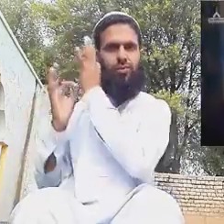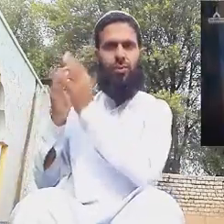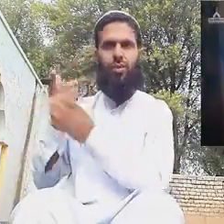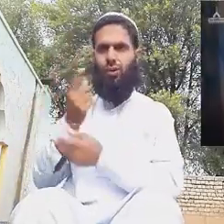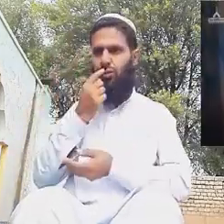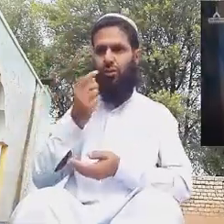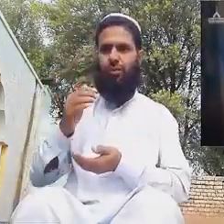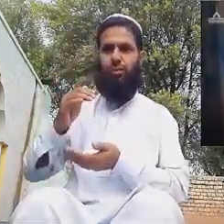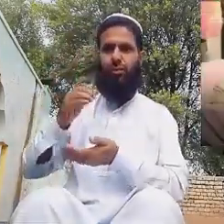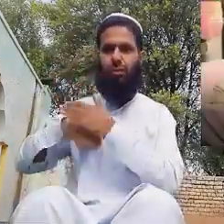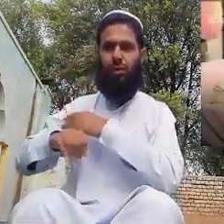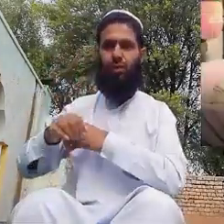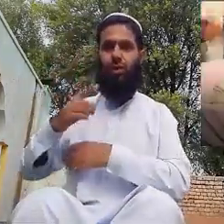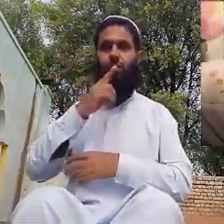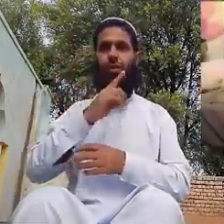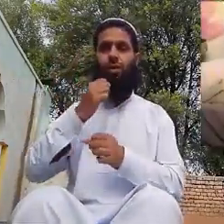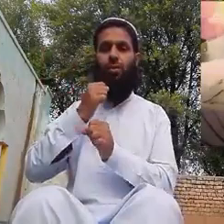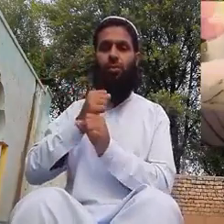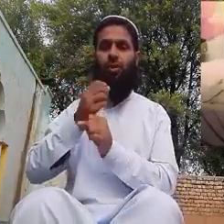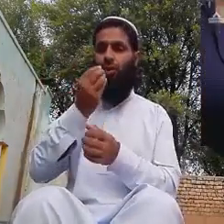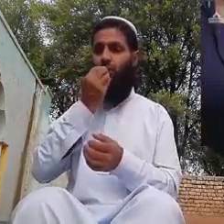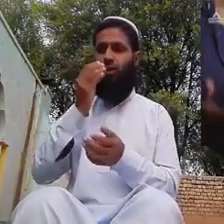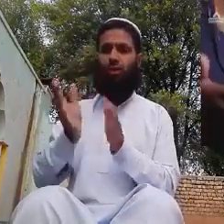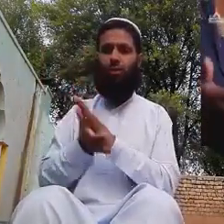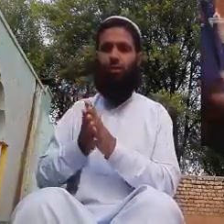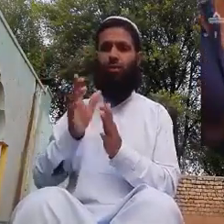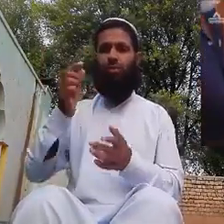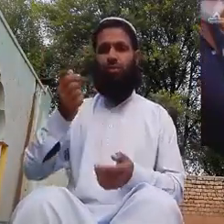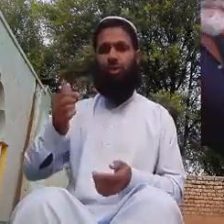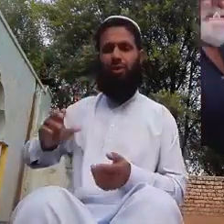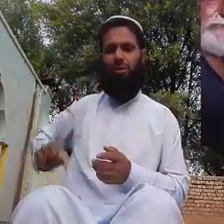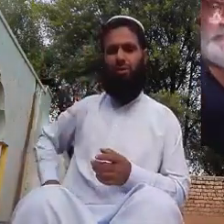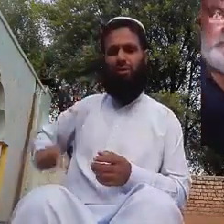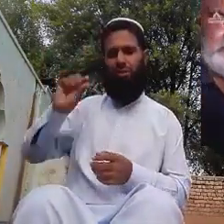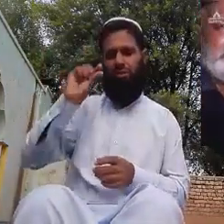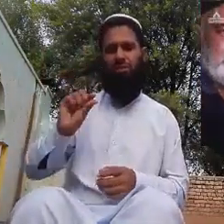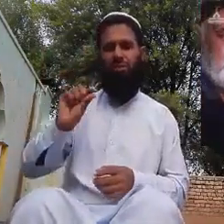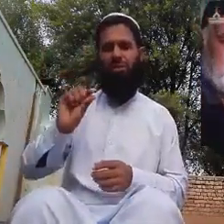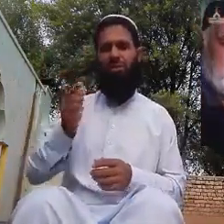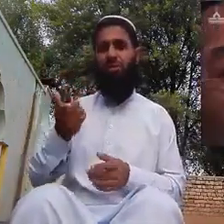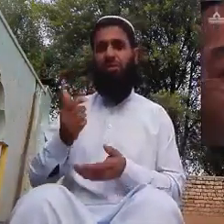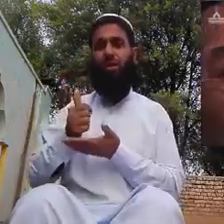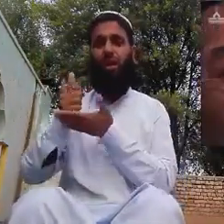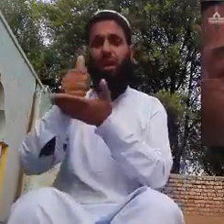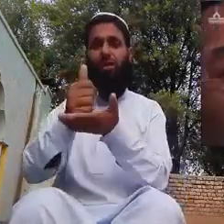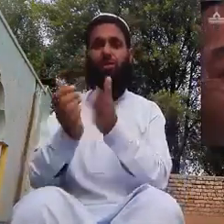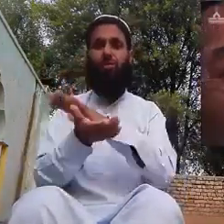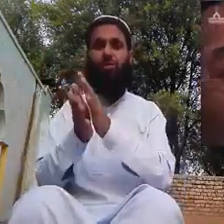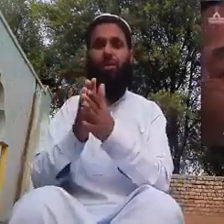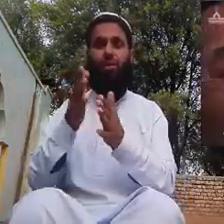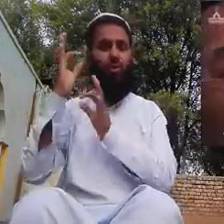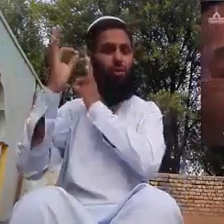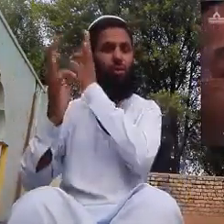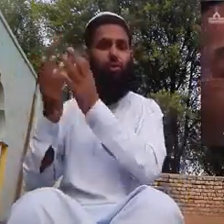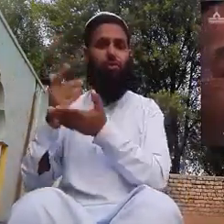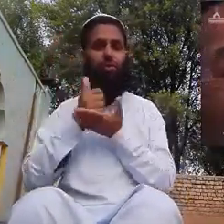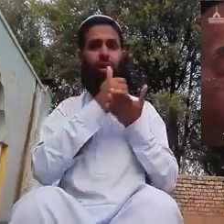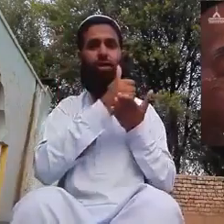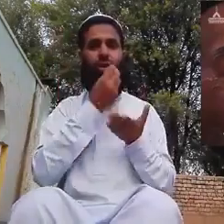उसके सामने उम्दा सफेद रोटियां रख दी। शोहर ने पूछा, रोटी कहाँ से बनाई? बीवी ने कहा, उस आटे से जो आप लाए